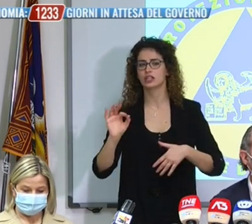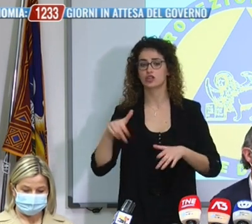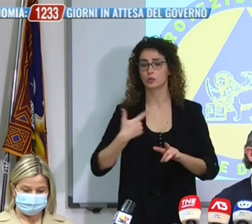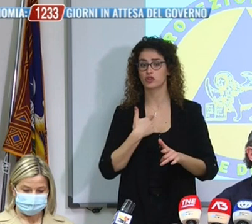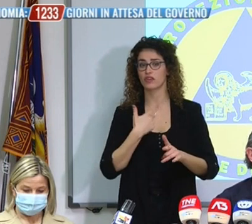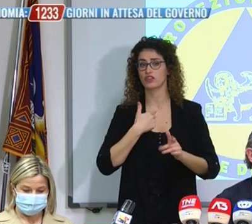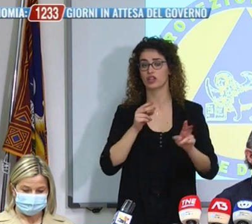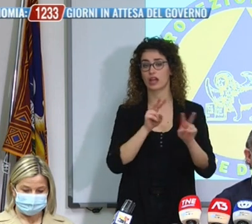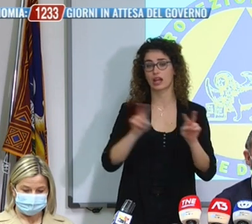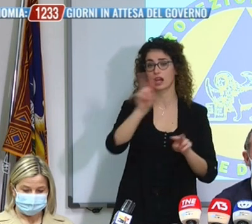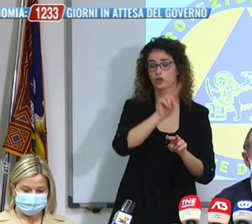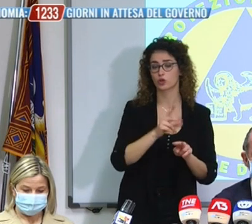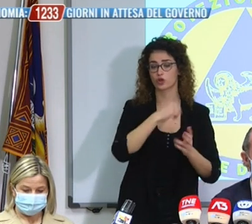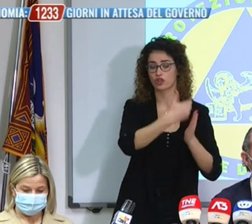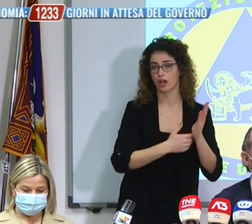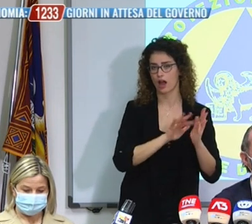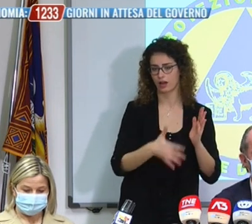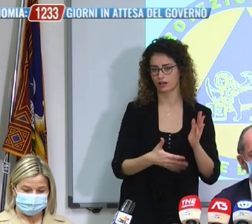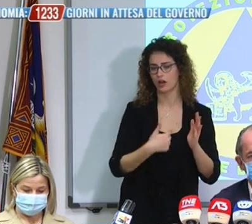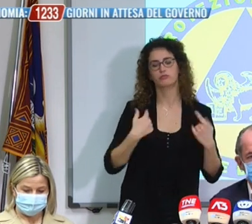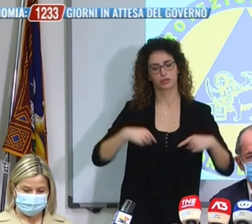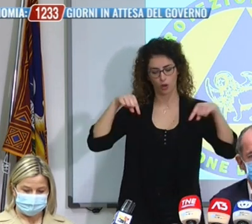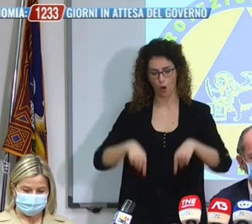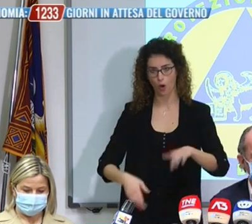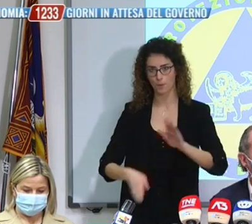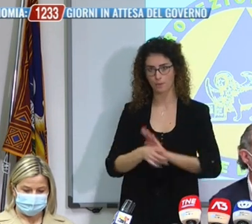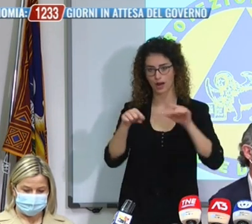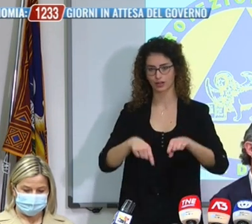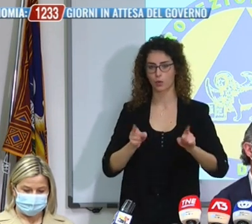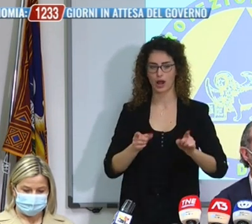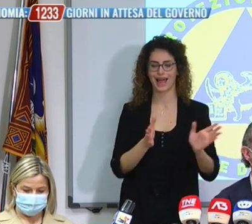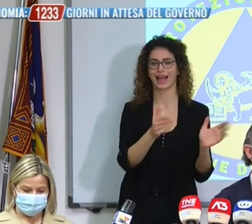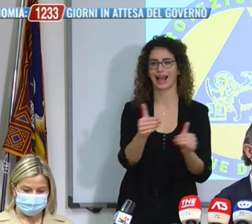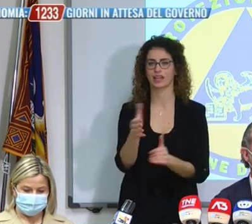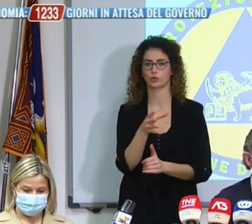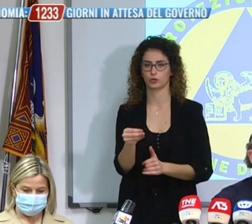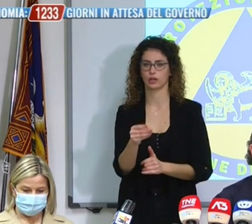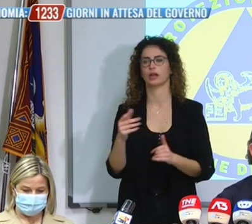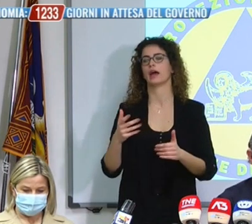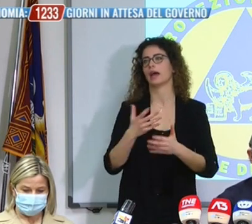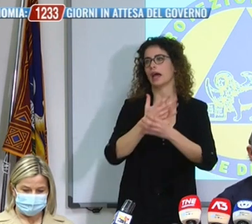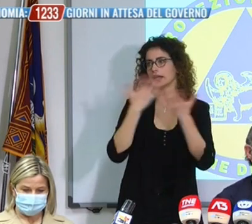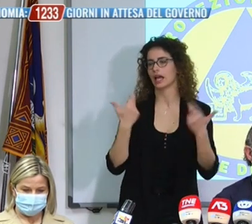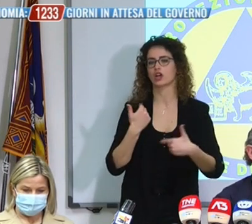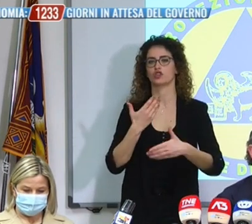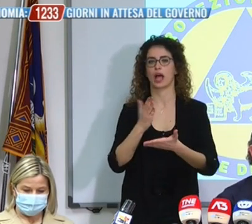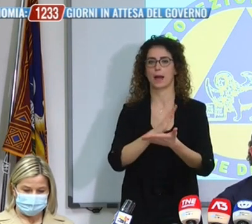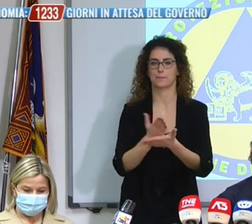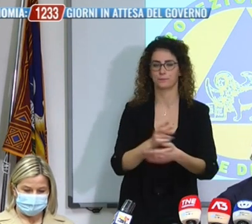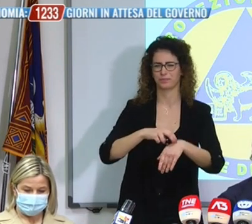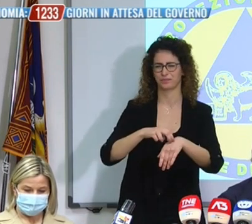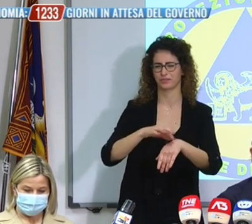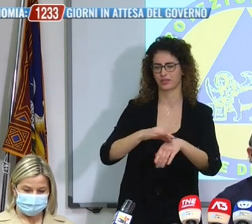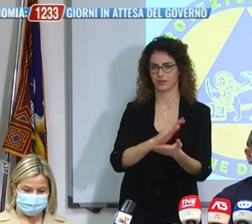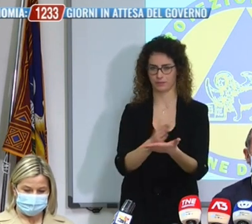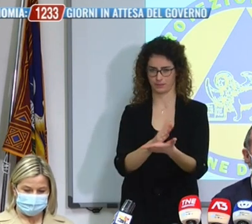altre? Bene, da questo istante noi vacciniamo tutte le classi di età, ovviamente salvo che non ci siano comorbilità o patologie tali per